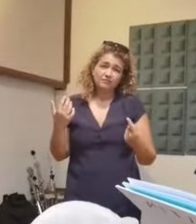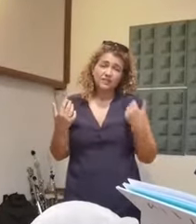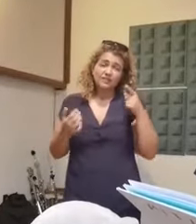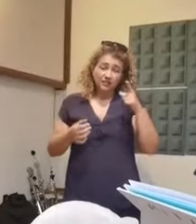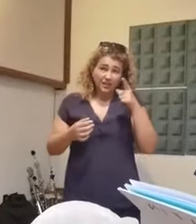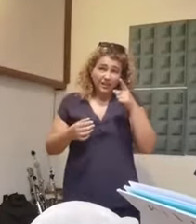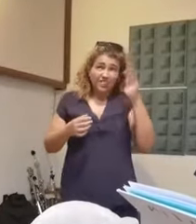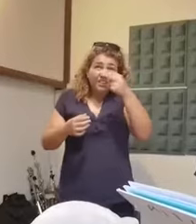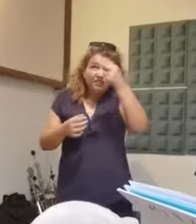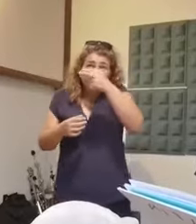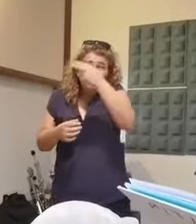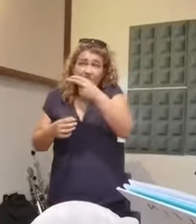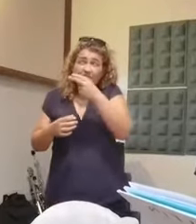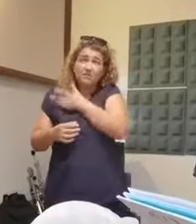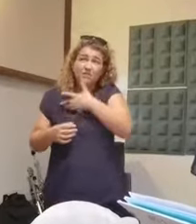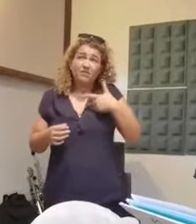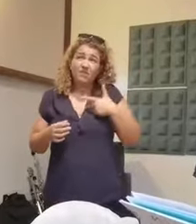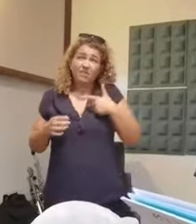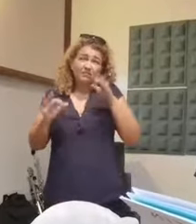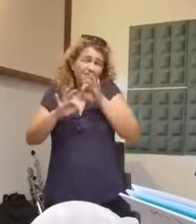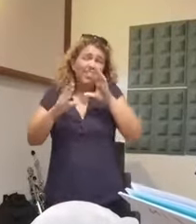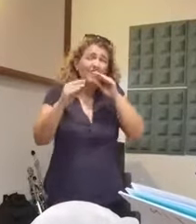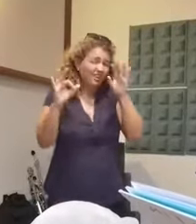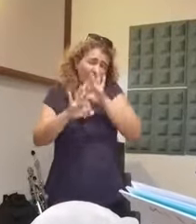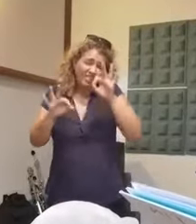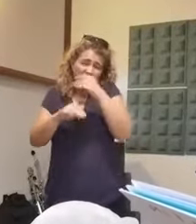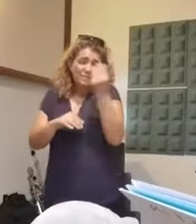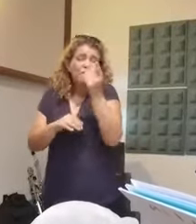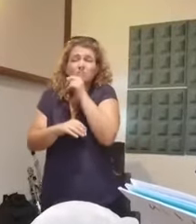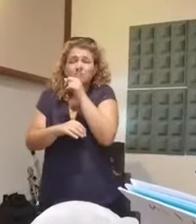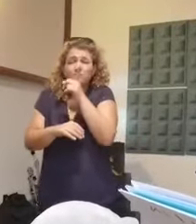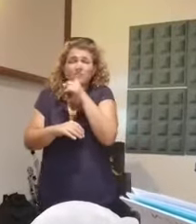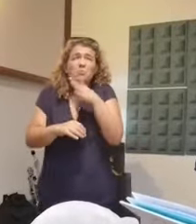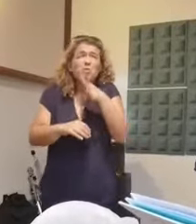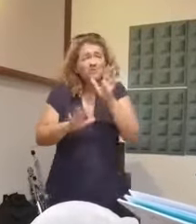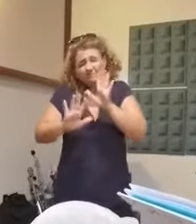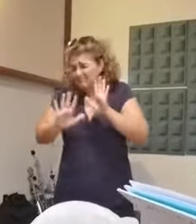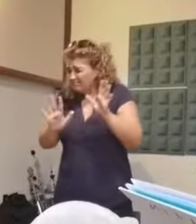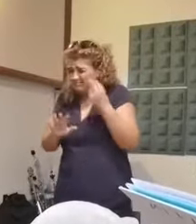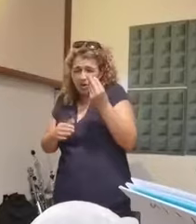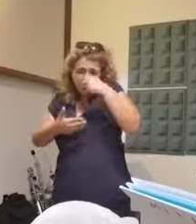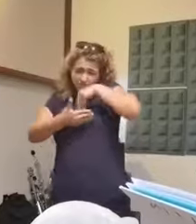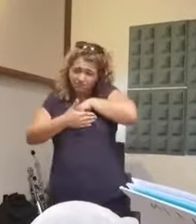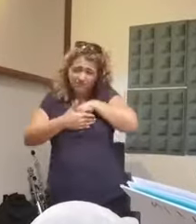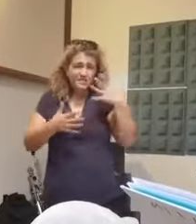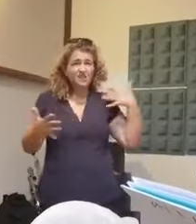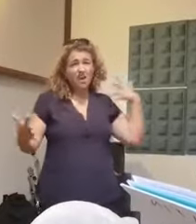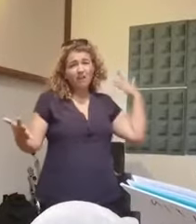Prefirió no hablar con nadie para explicar la razón. Ya después de tanto